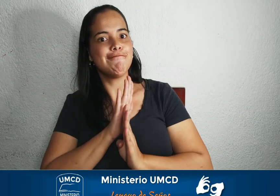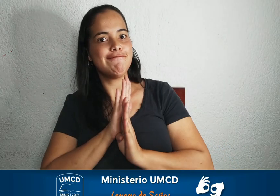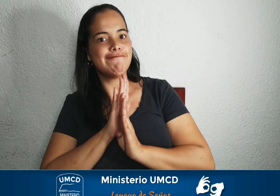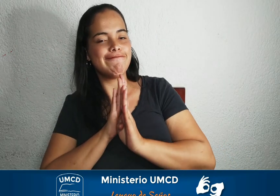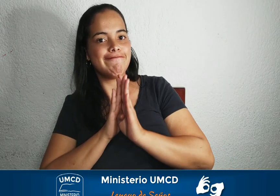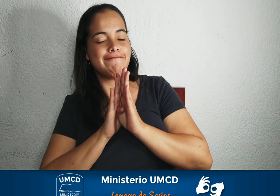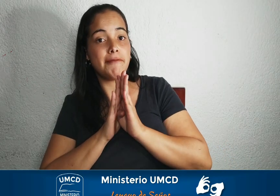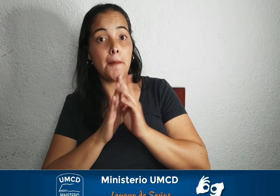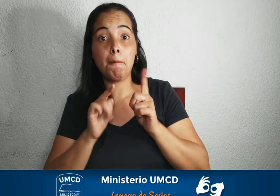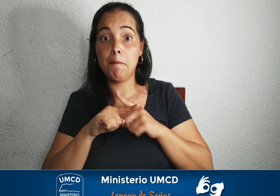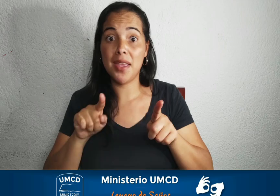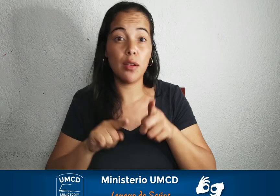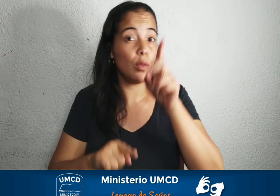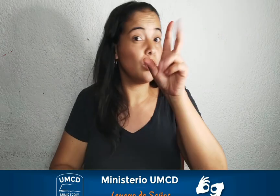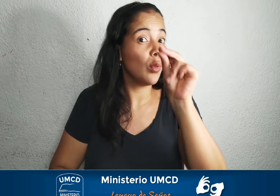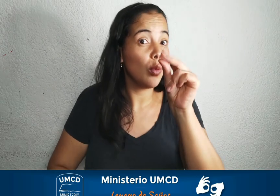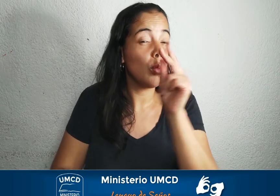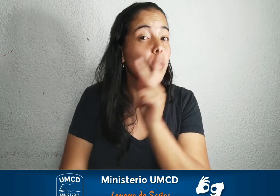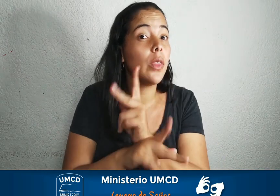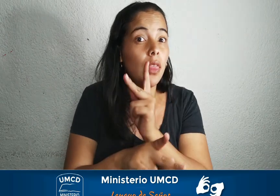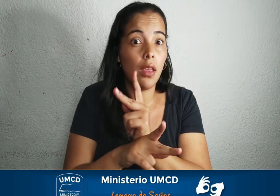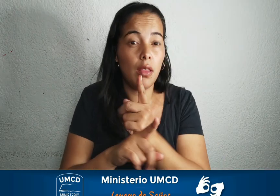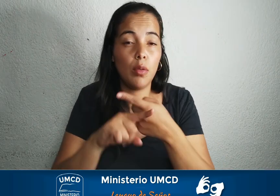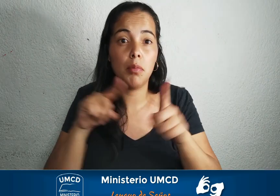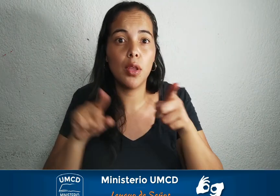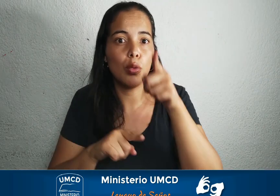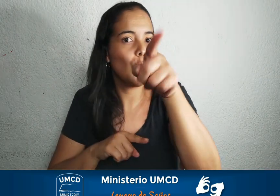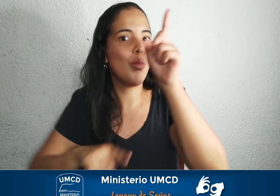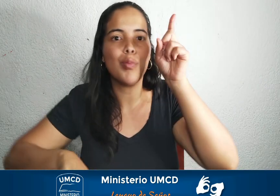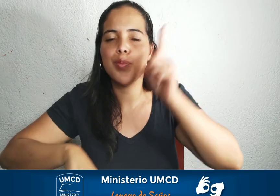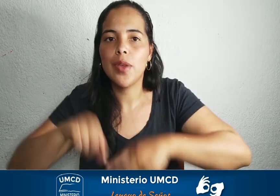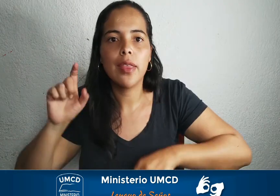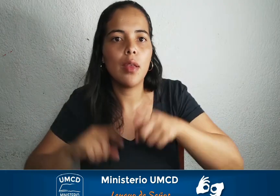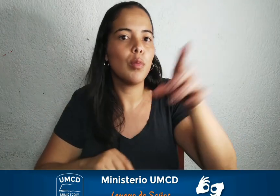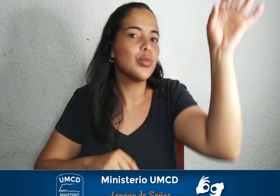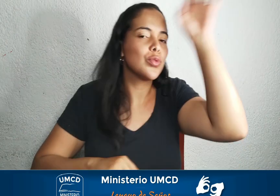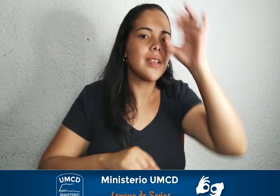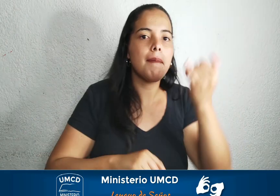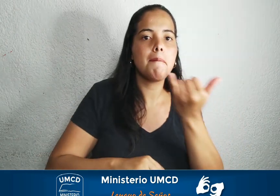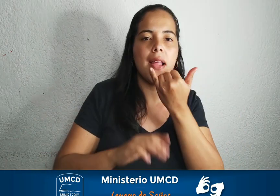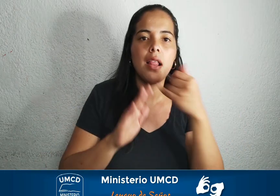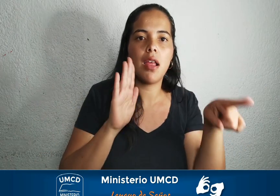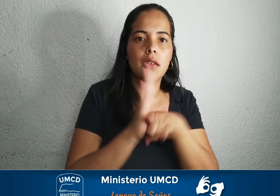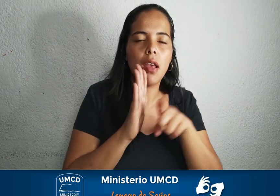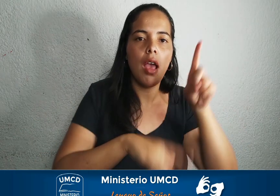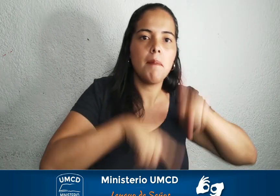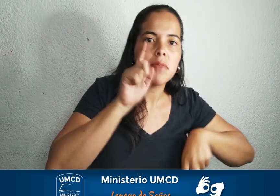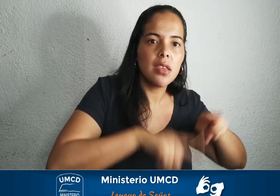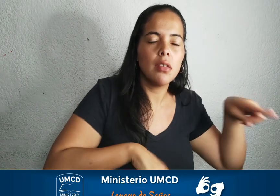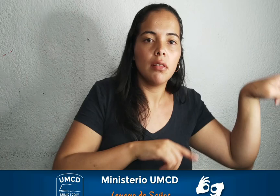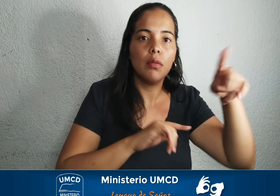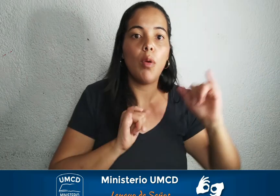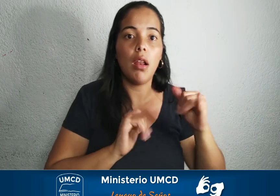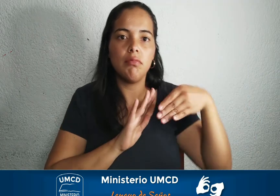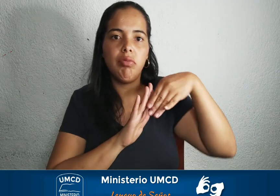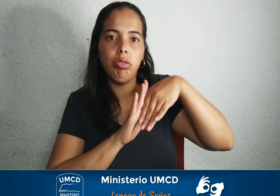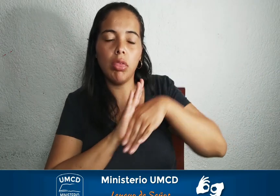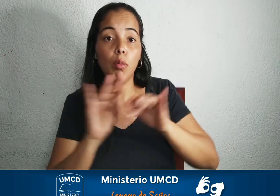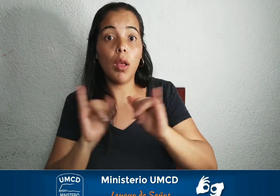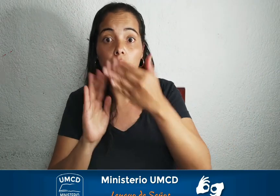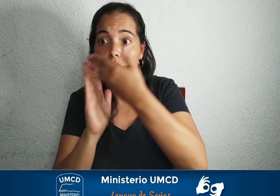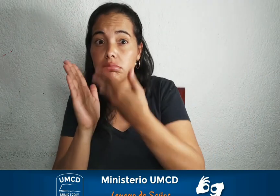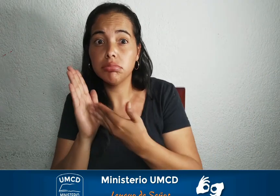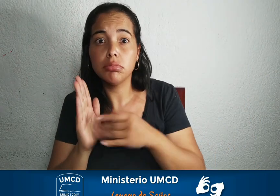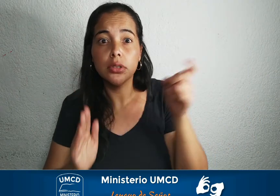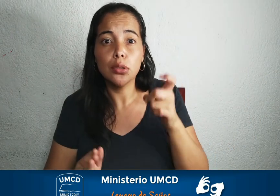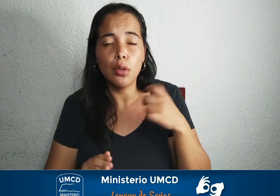ser beneficiosas, pero nunca olvide que nada puede compararse como la capacidad que tiene la palabra